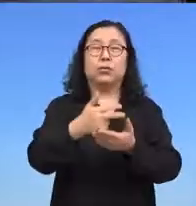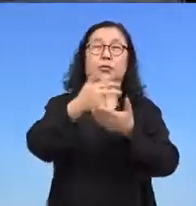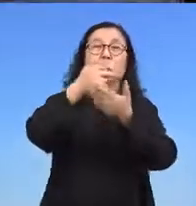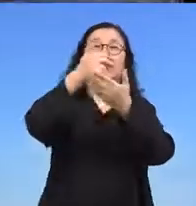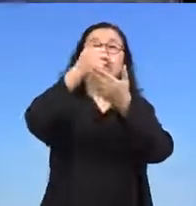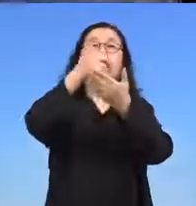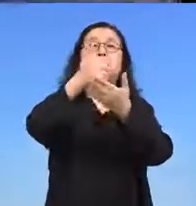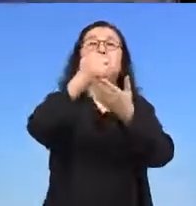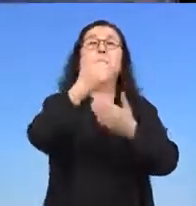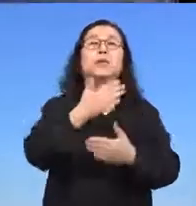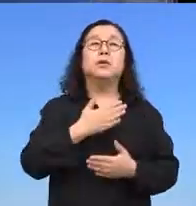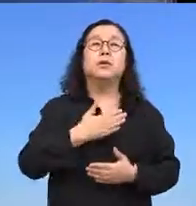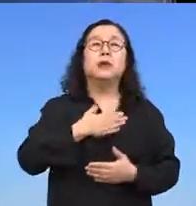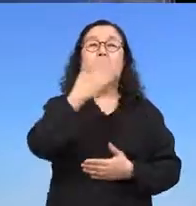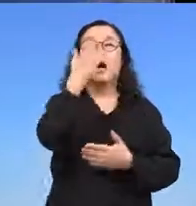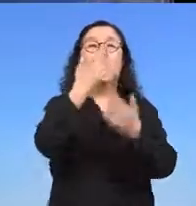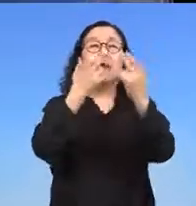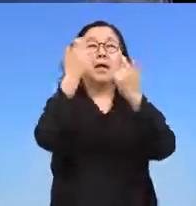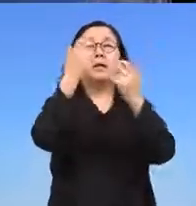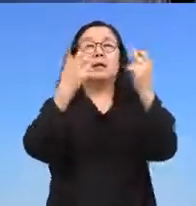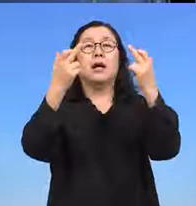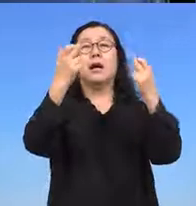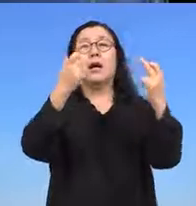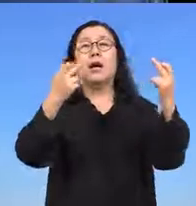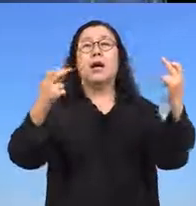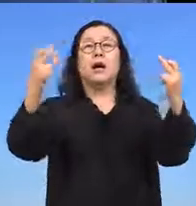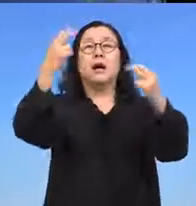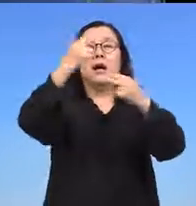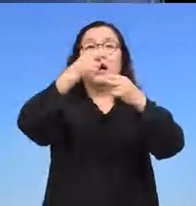주님은 나의 산성,